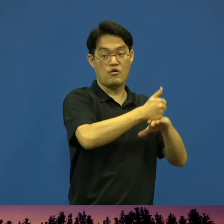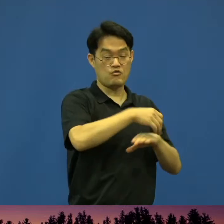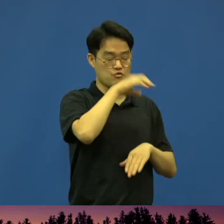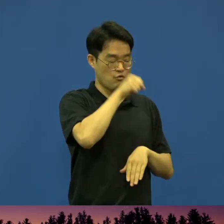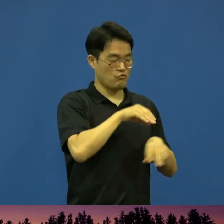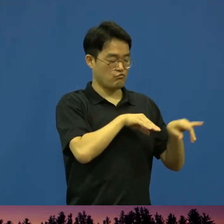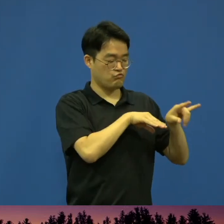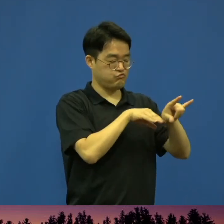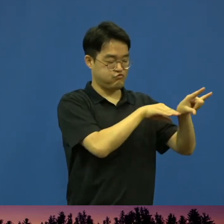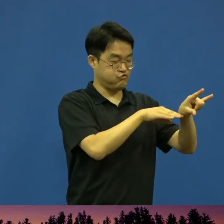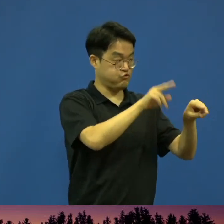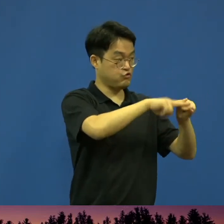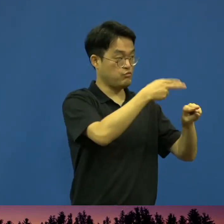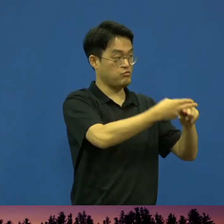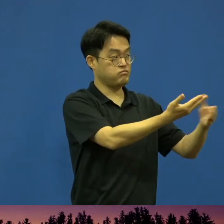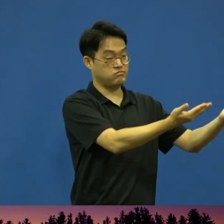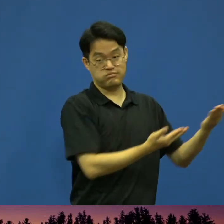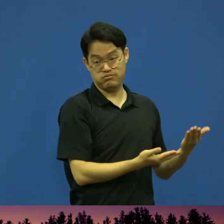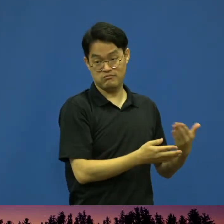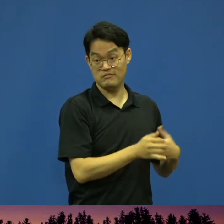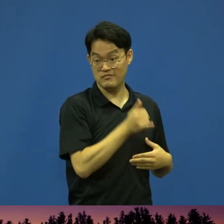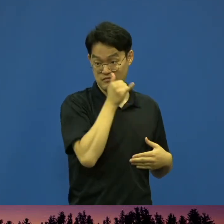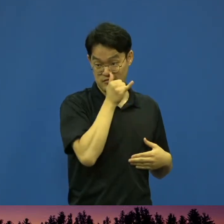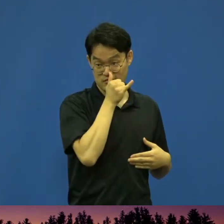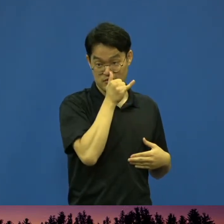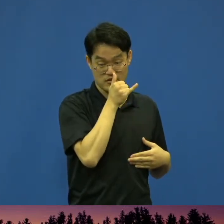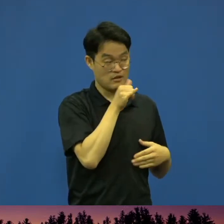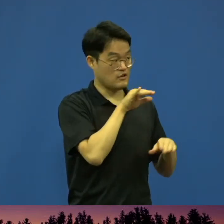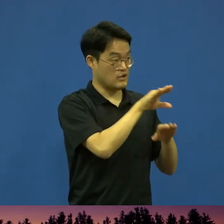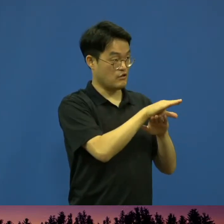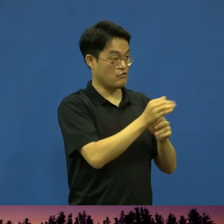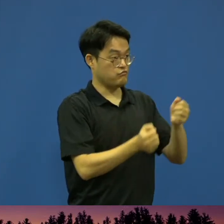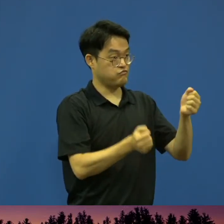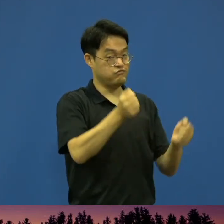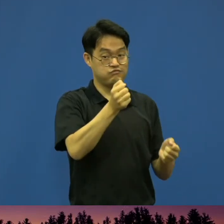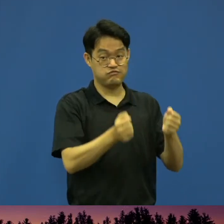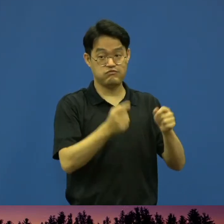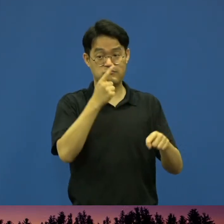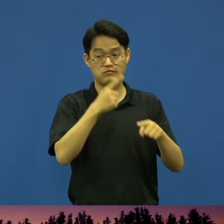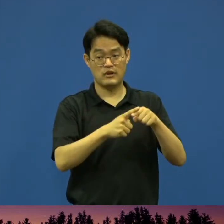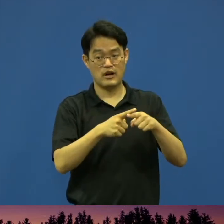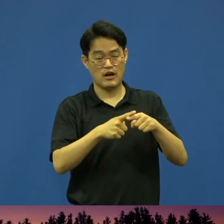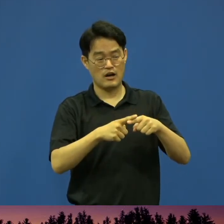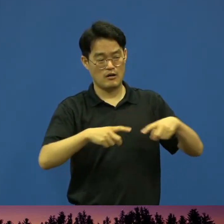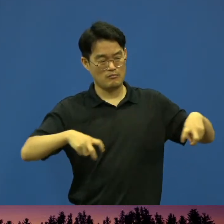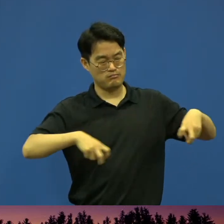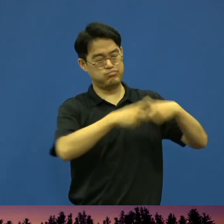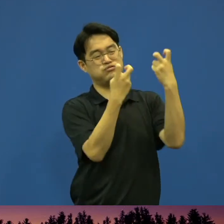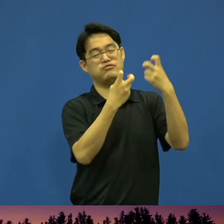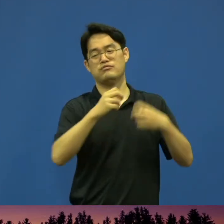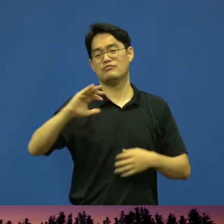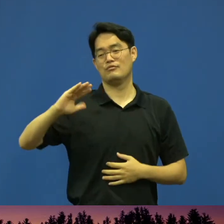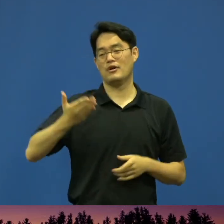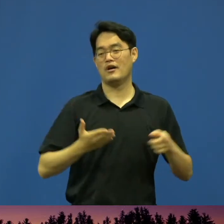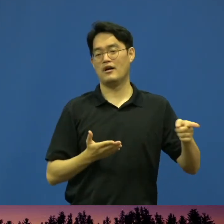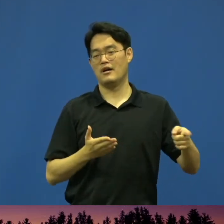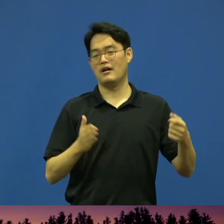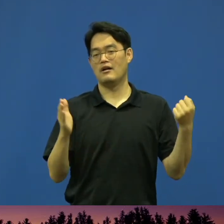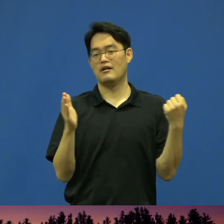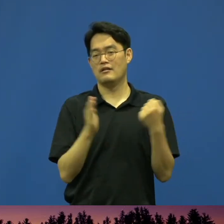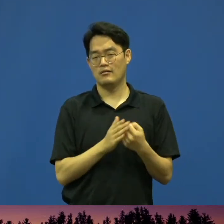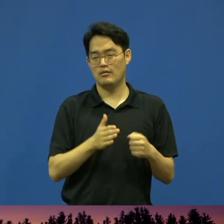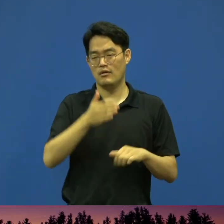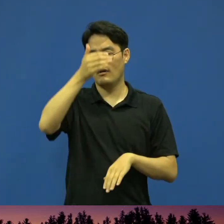되었어요. 그런데 그 자동차를 타고 다니다가 사고가 나고 말았습니다. 그래서